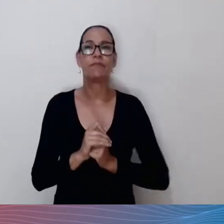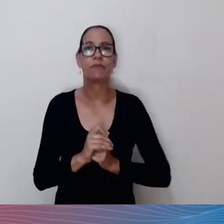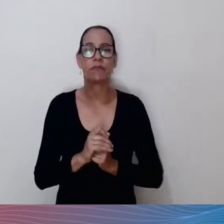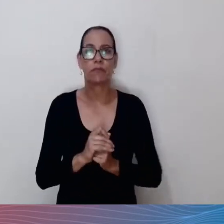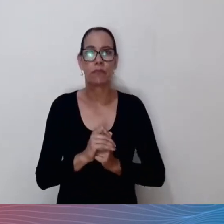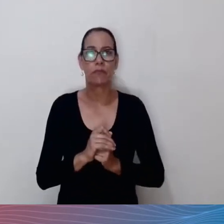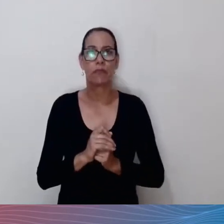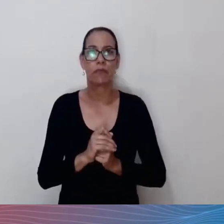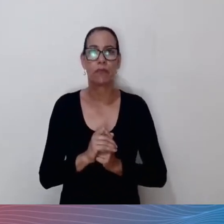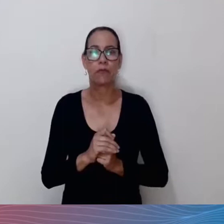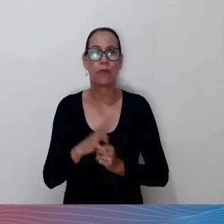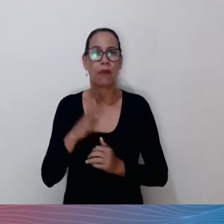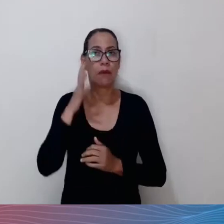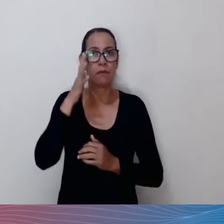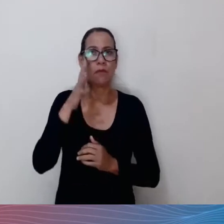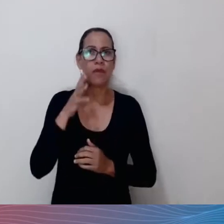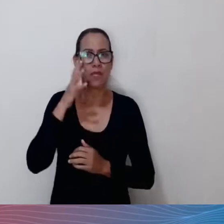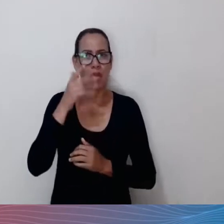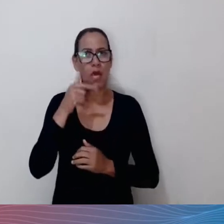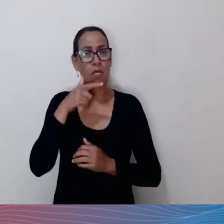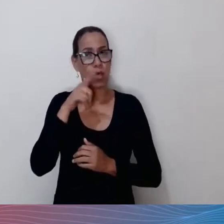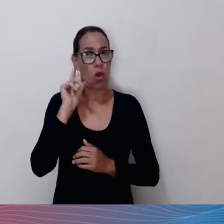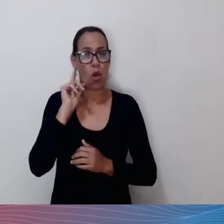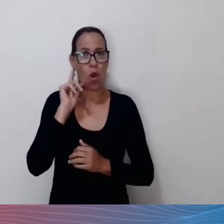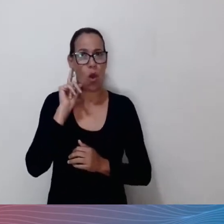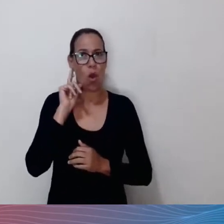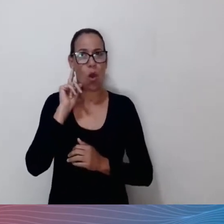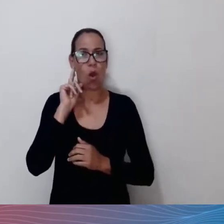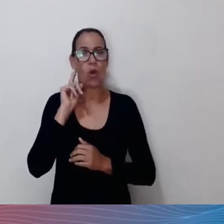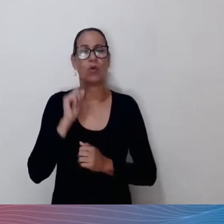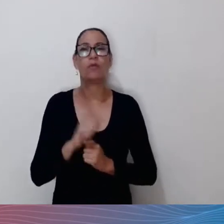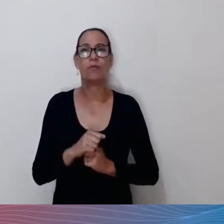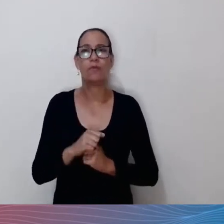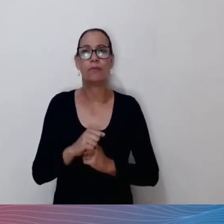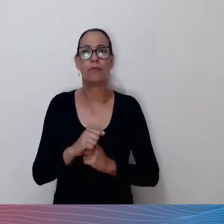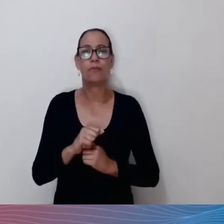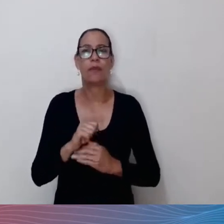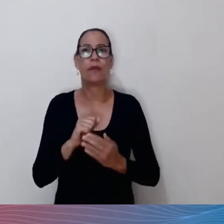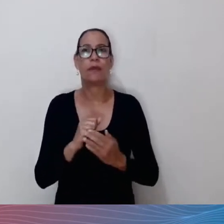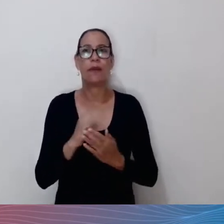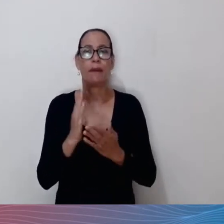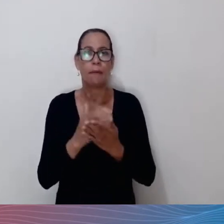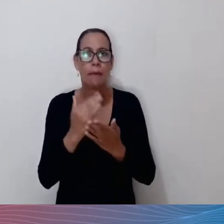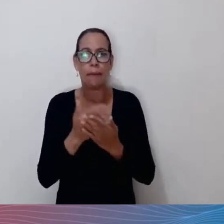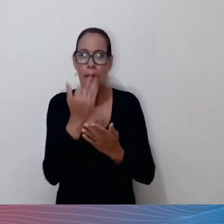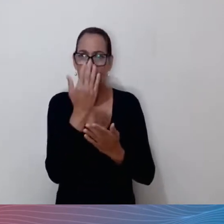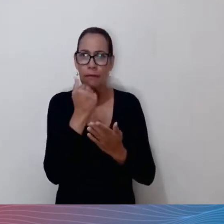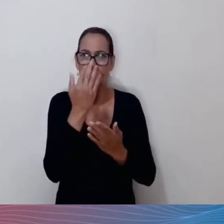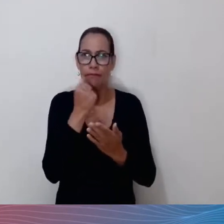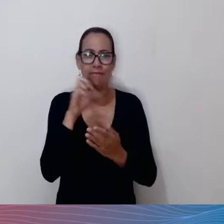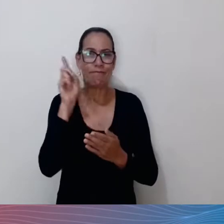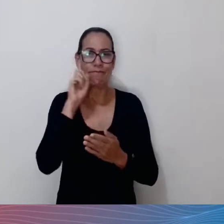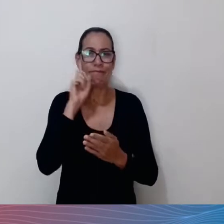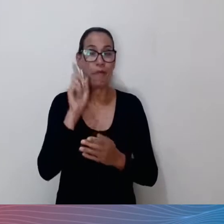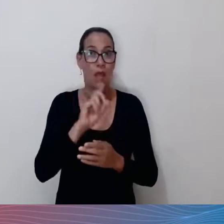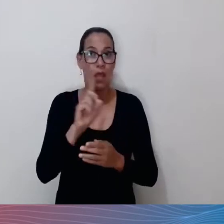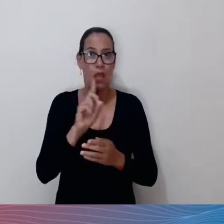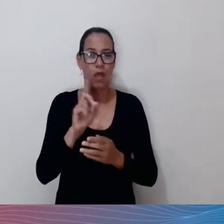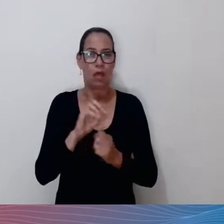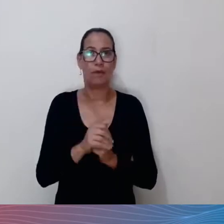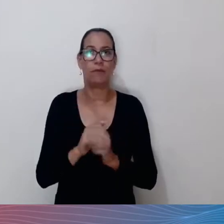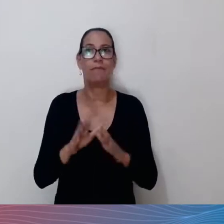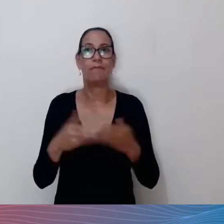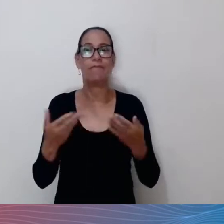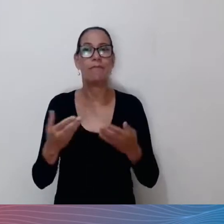publicada no Alimento Diário, então faço questão de dar essa pequena introdução. A